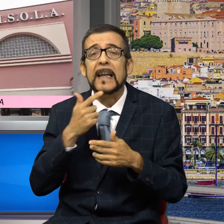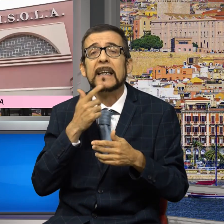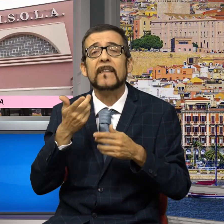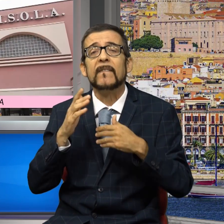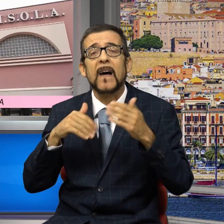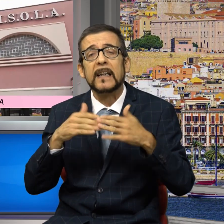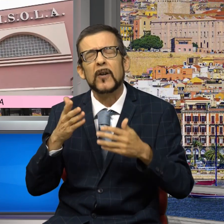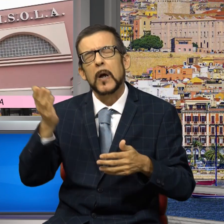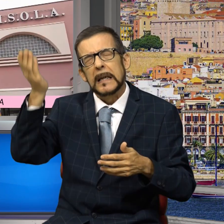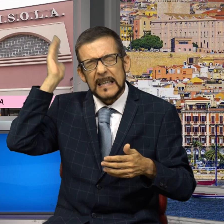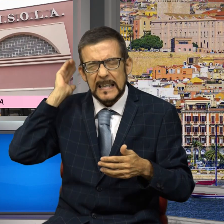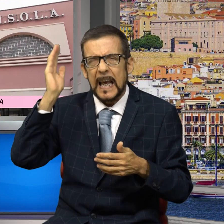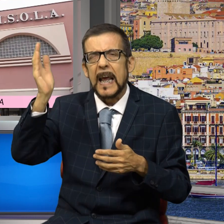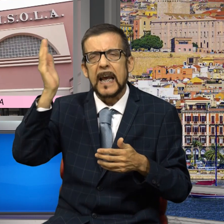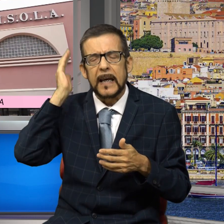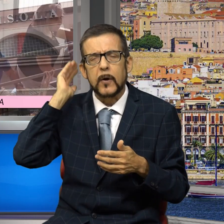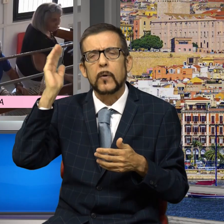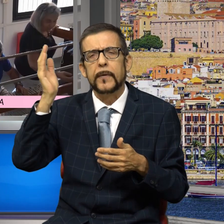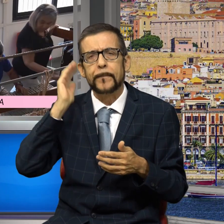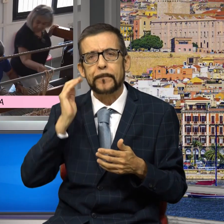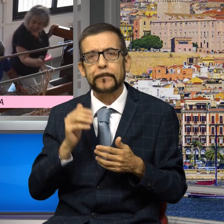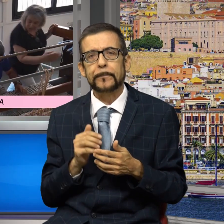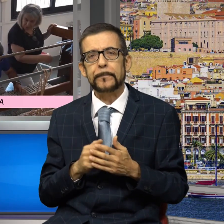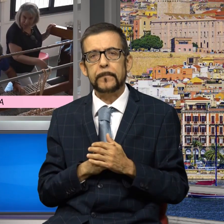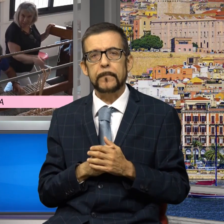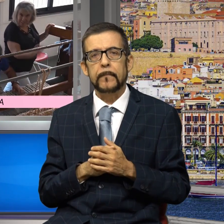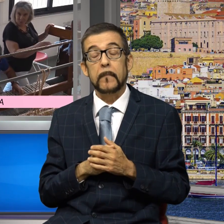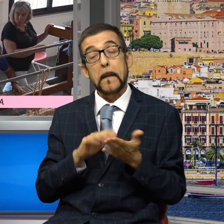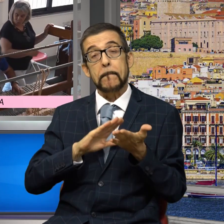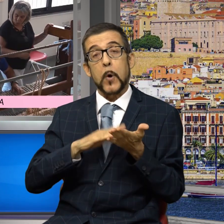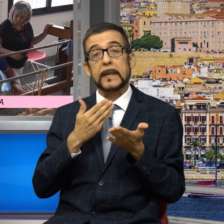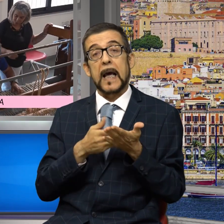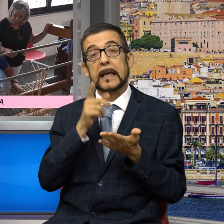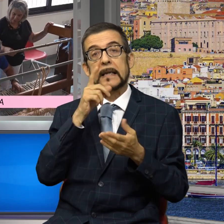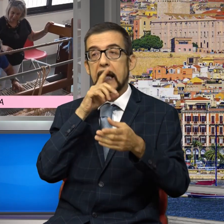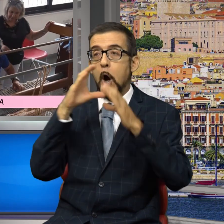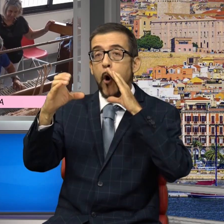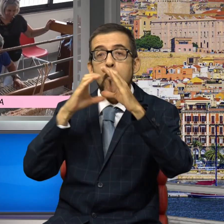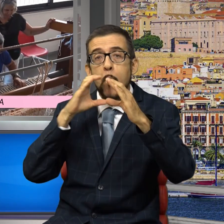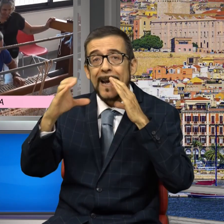da secoli portiamo avanti e sicuramente dell'importanza di comunicare